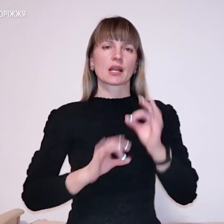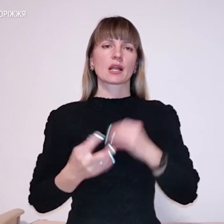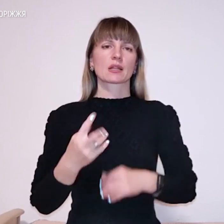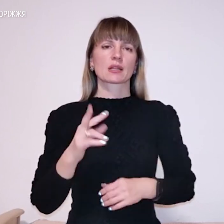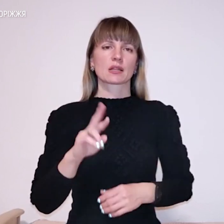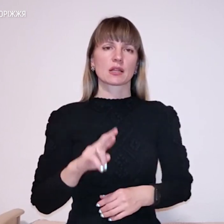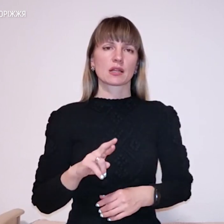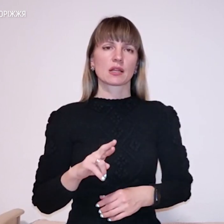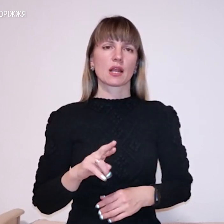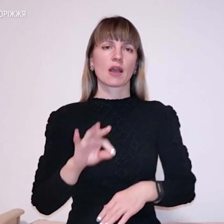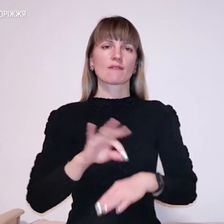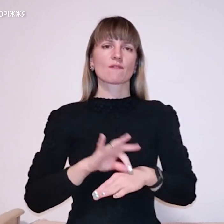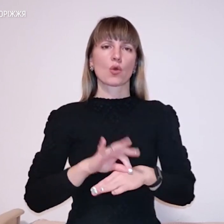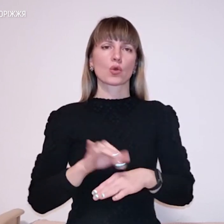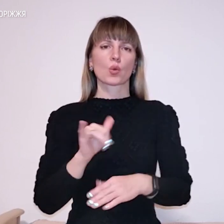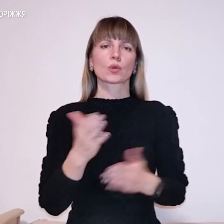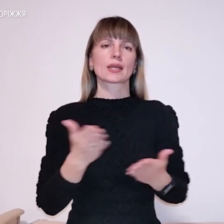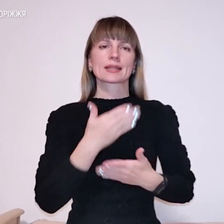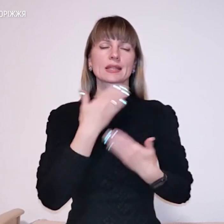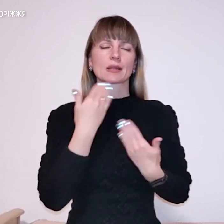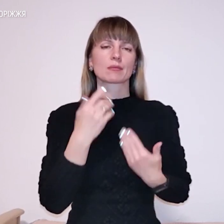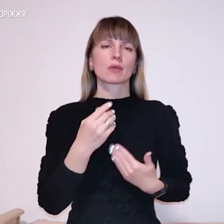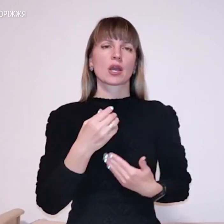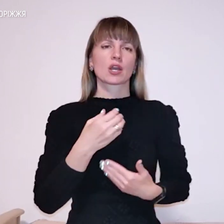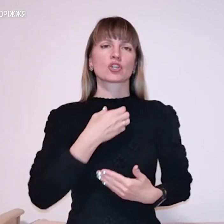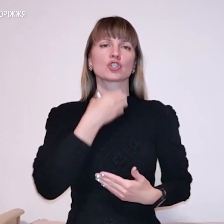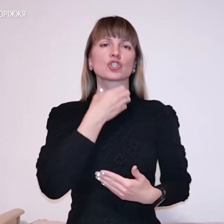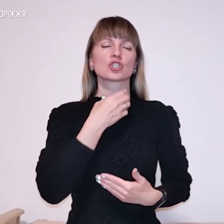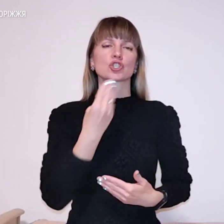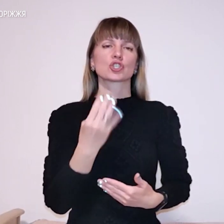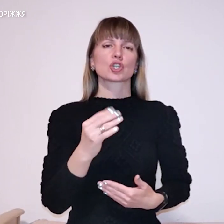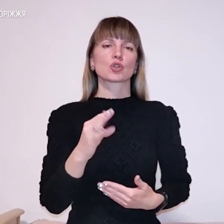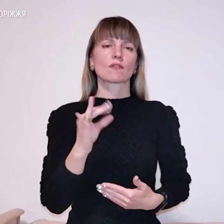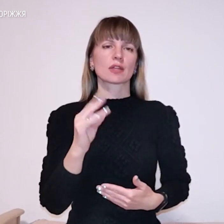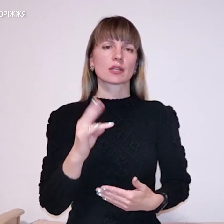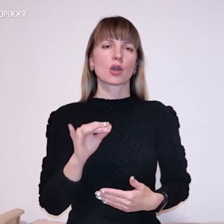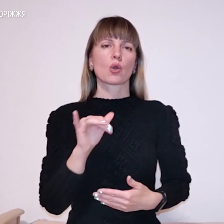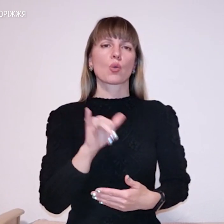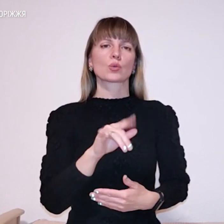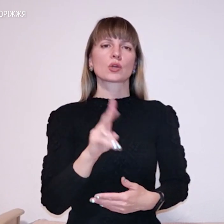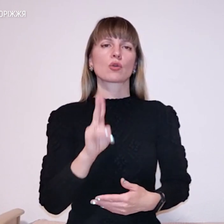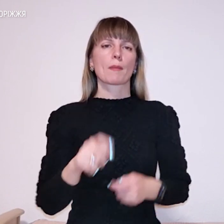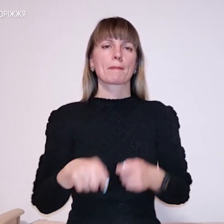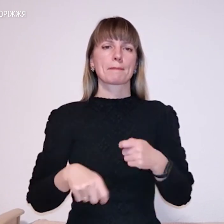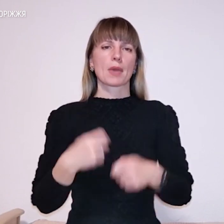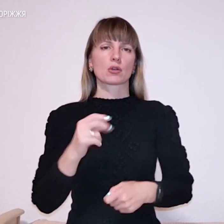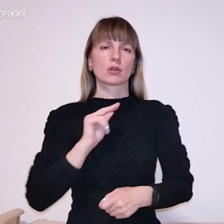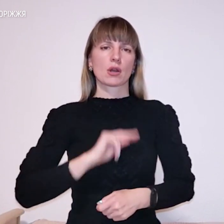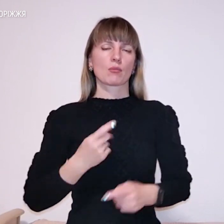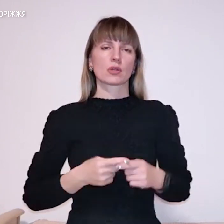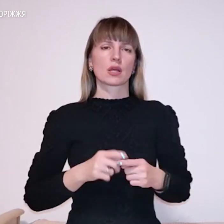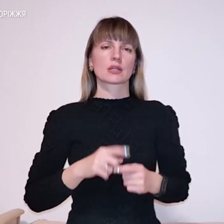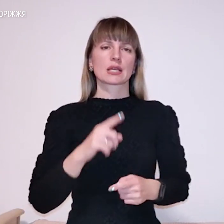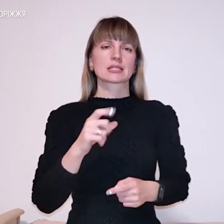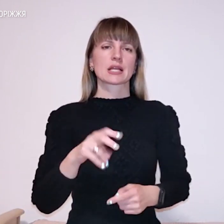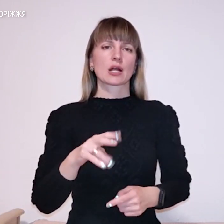Це ліки для хворих, у яких немає щитовидної залози, або тих, у кого порушена функція цієї залози. Тобто людина